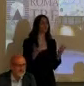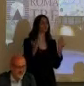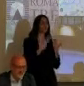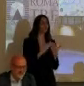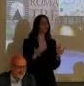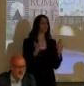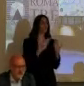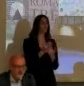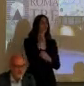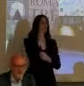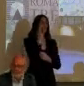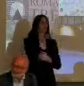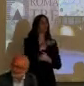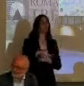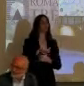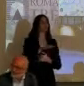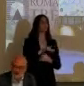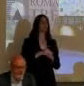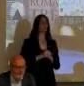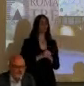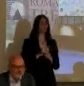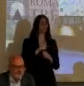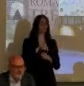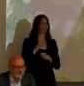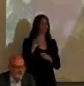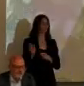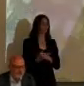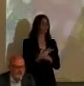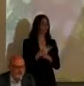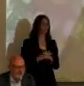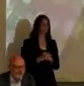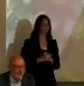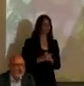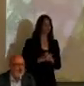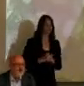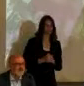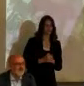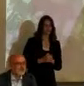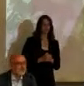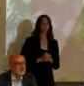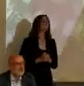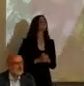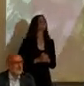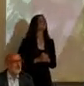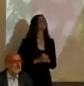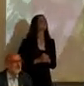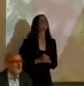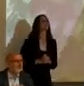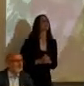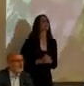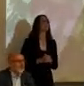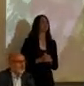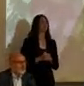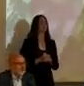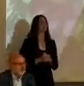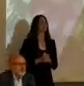nostro dipartimento. Molto rapidamente, Monica, possiamo partire. Allora, innanzitutto un